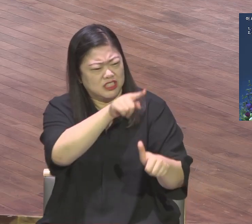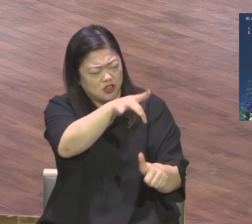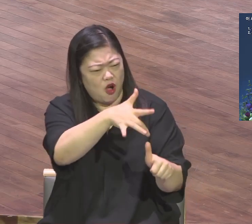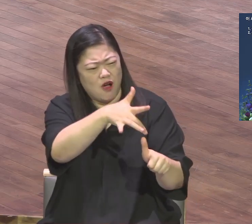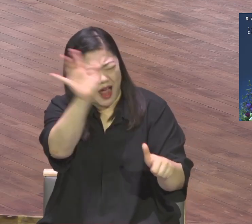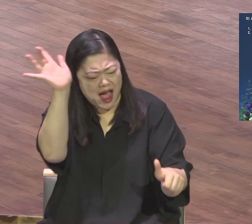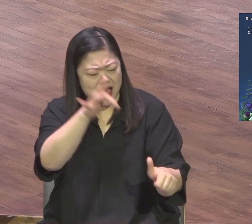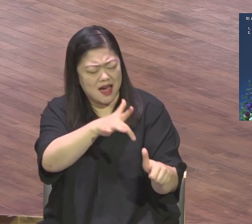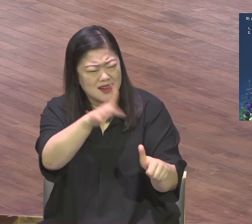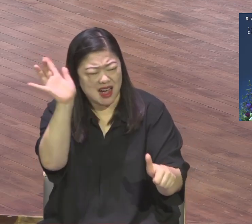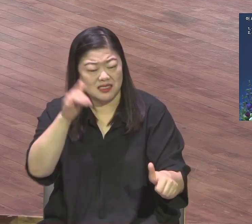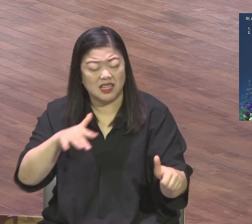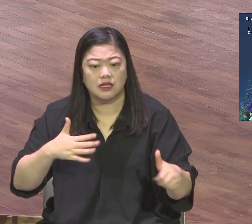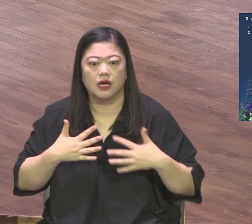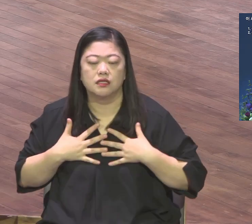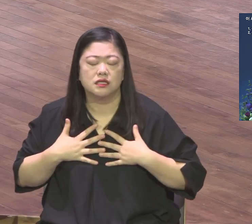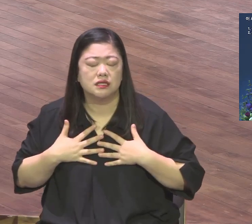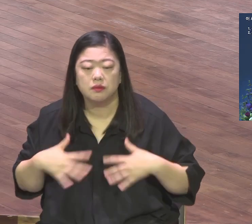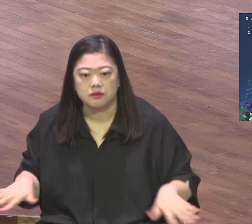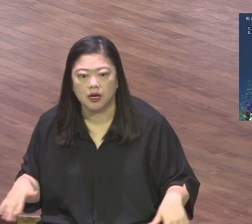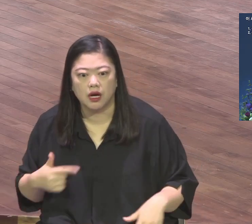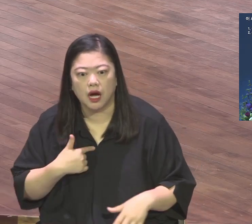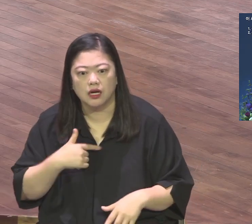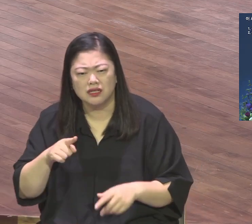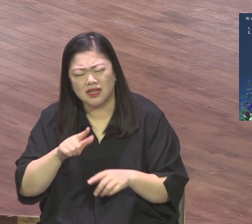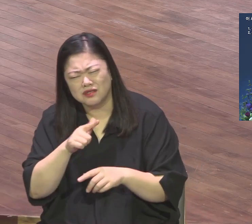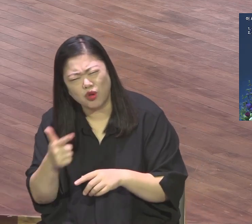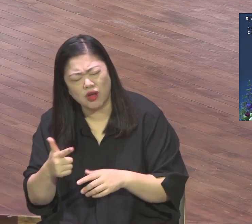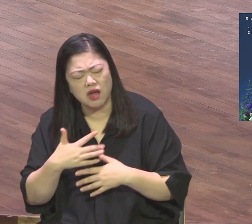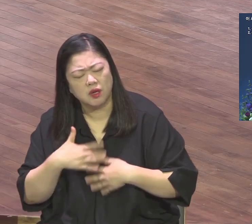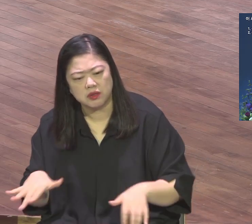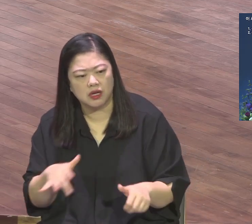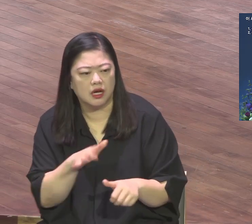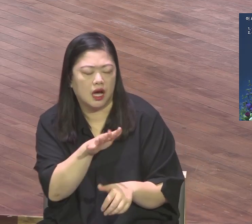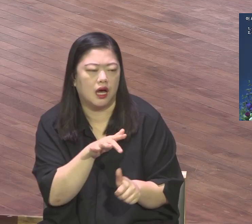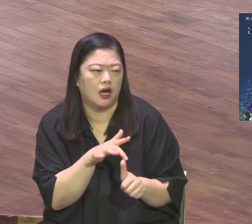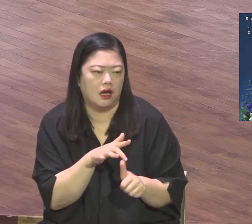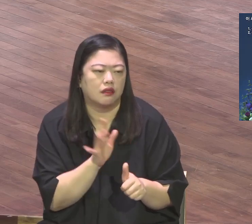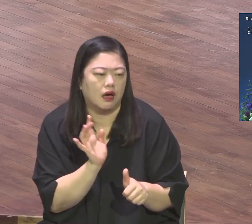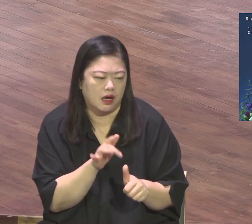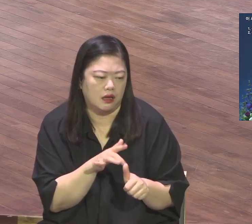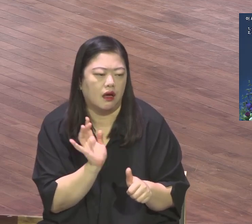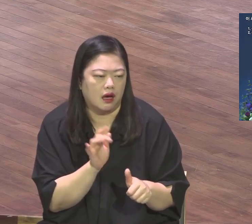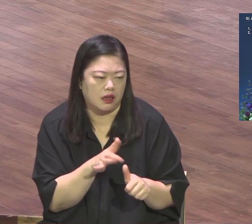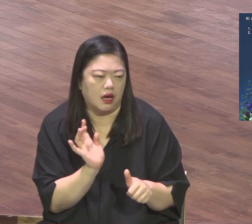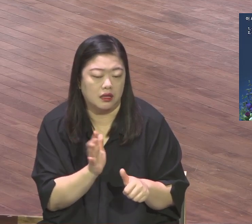나가라. 이렇게 힘없는 확신없는 말을 앉아서 하고 있으니까 이 귀신들이